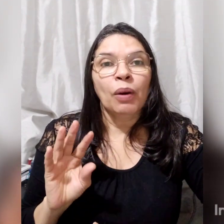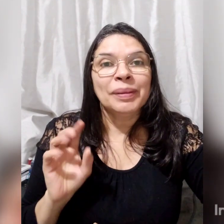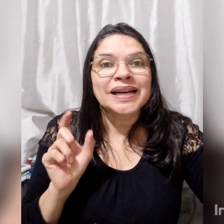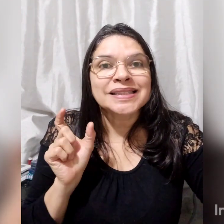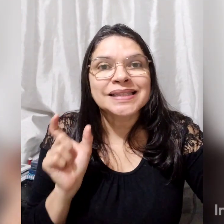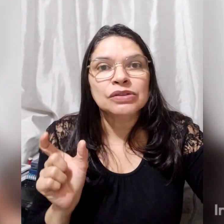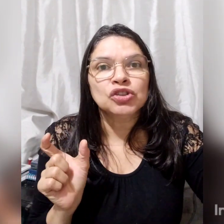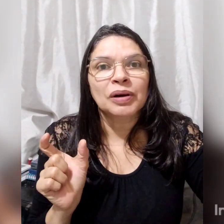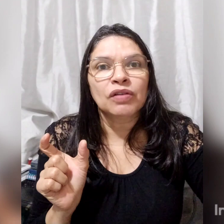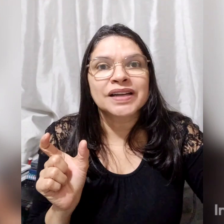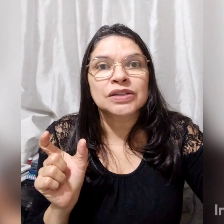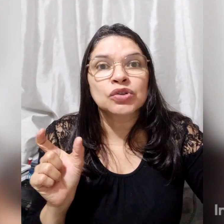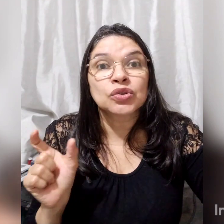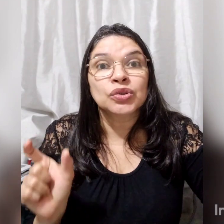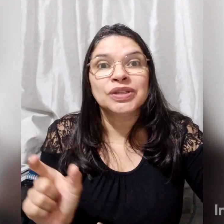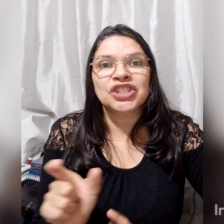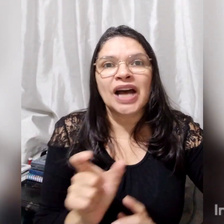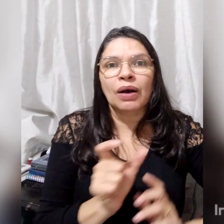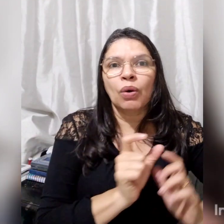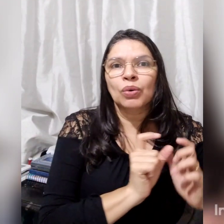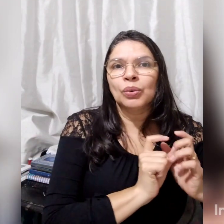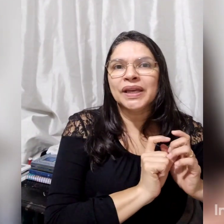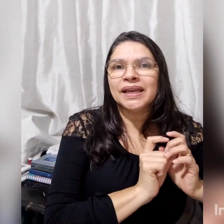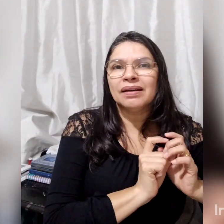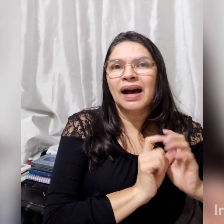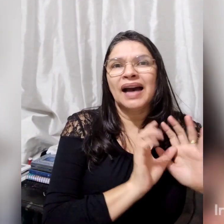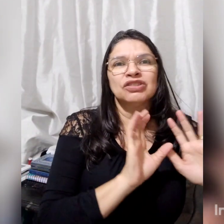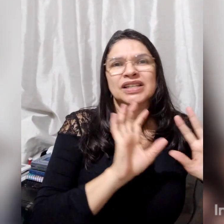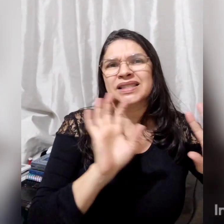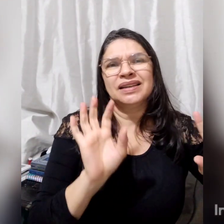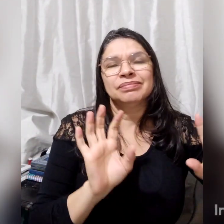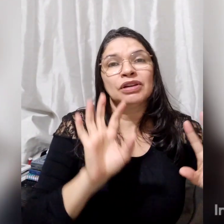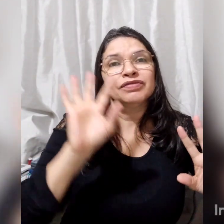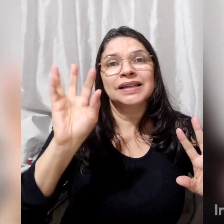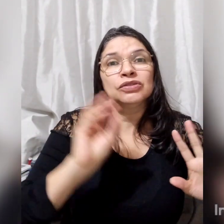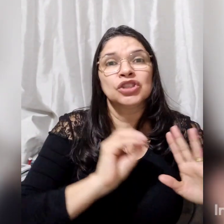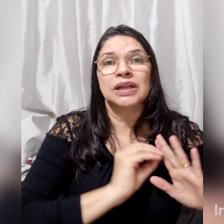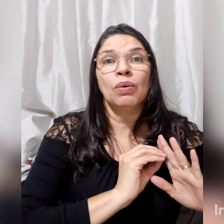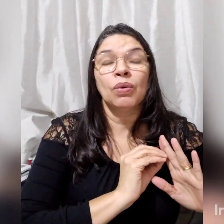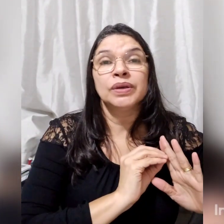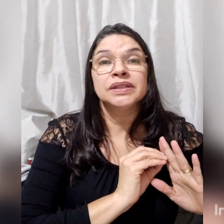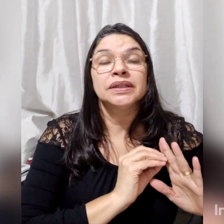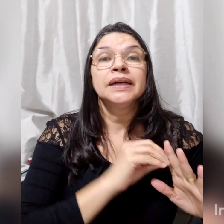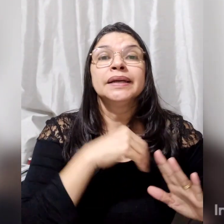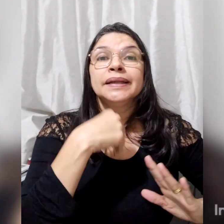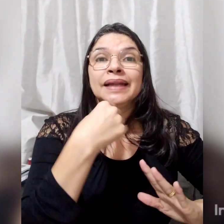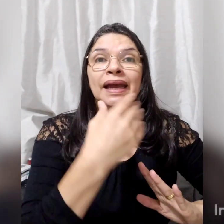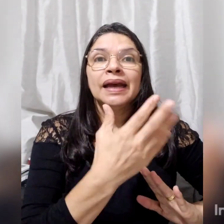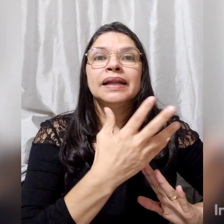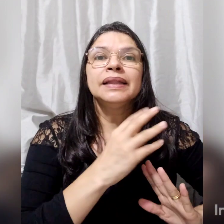um pedacinho de uma conversa do surdo e já concluir, eu já sei, estão falando de tal coisa, né?